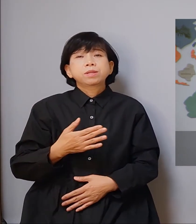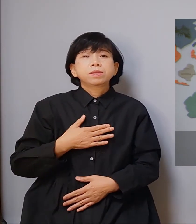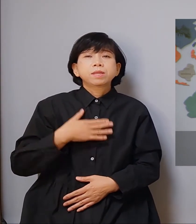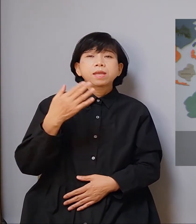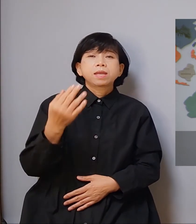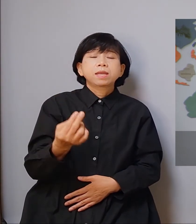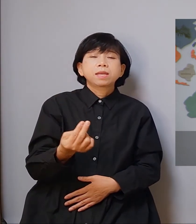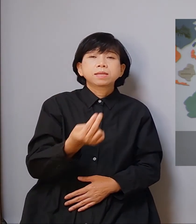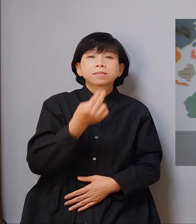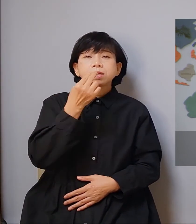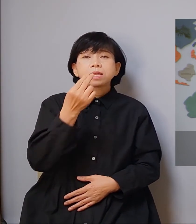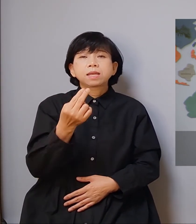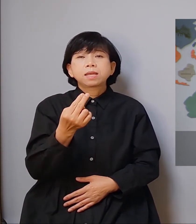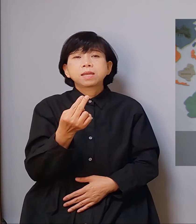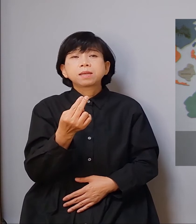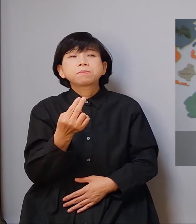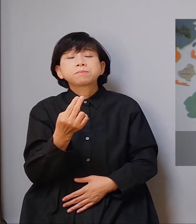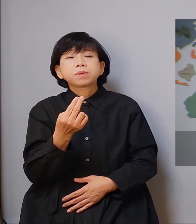내